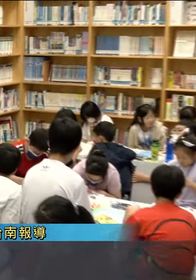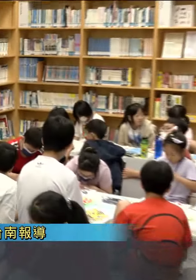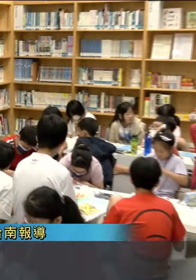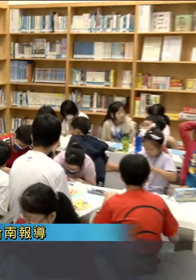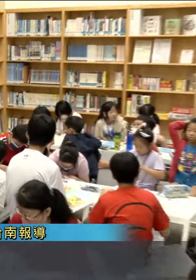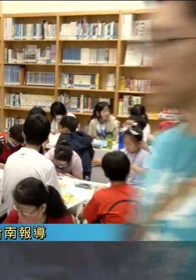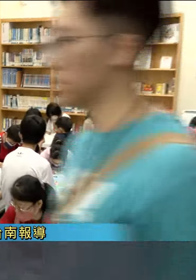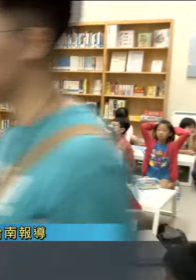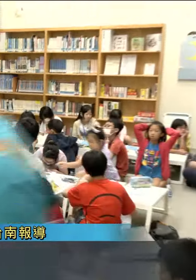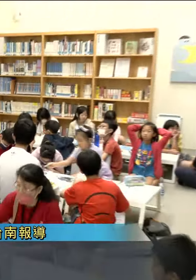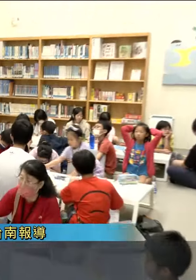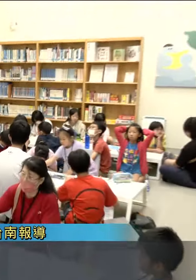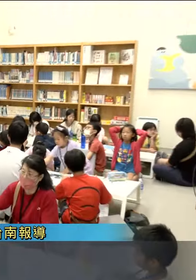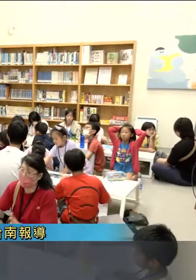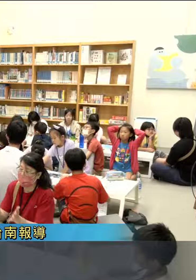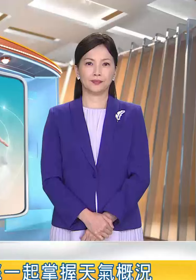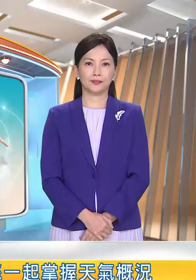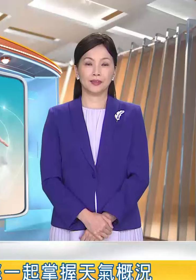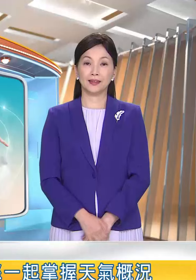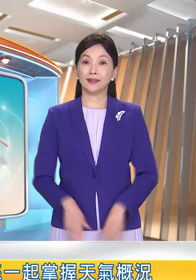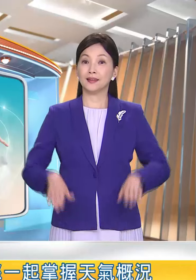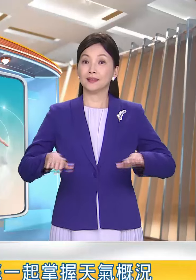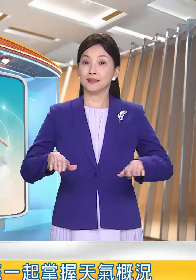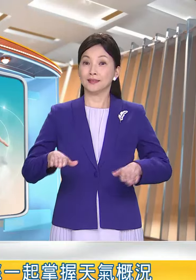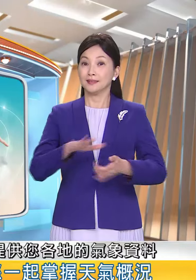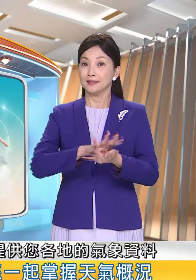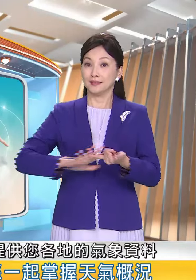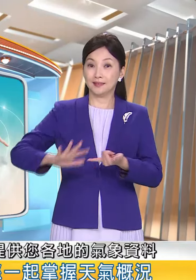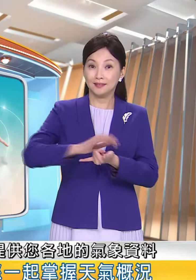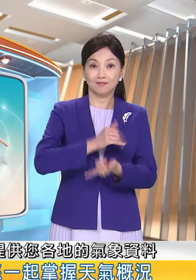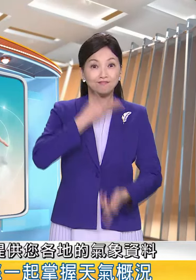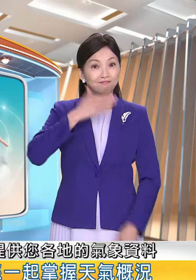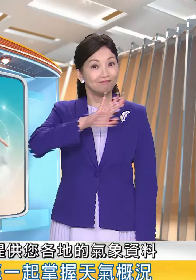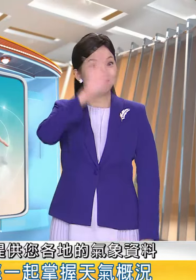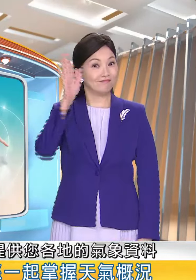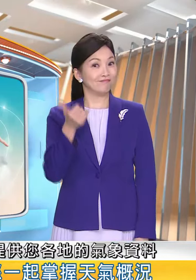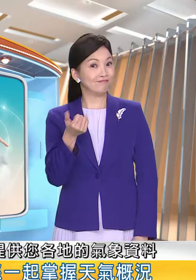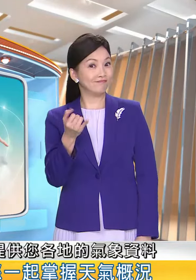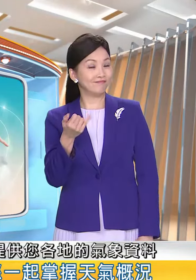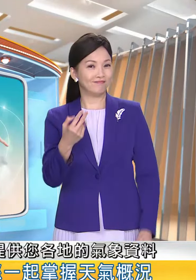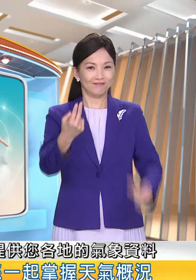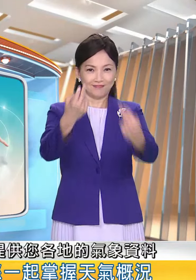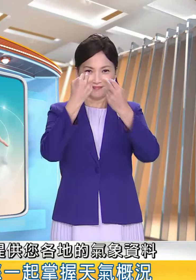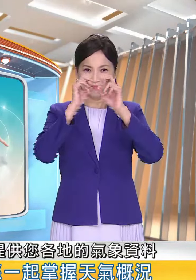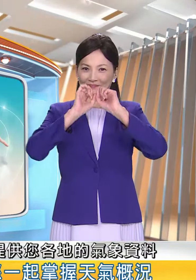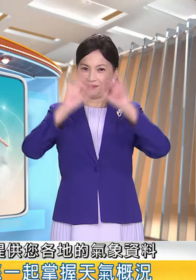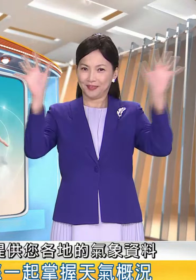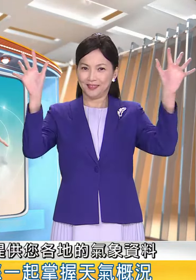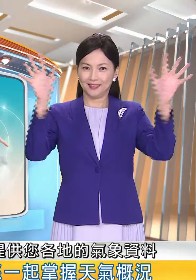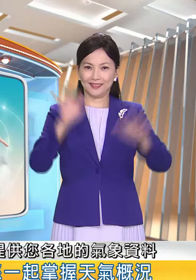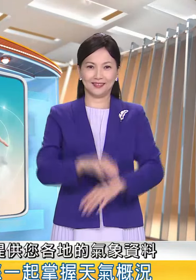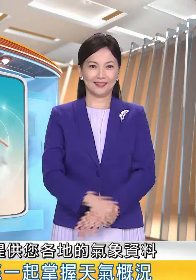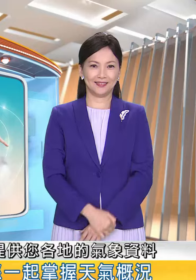王新忠台南报道。 来关心天气，接着提供您各地的气象资料。